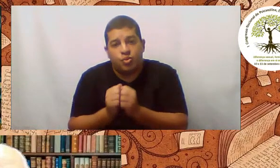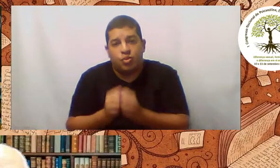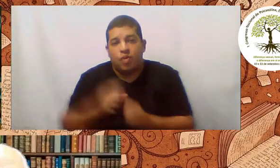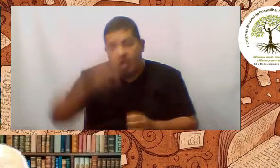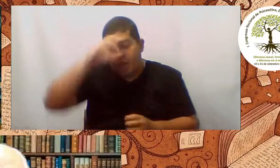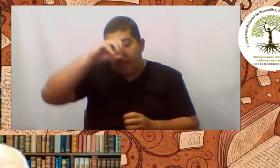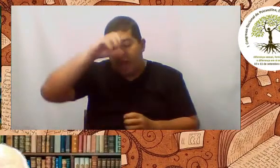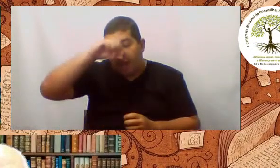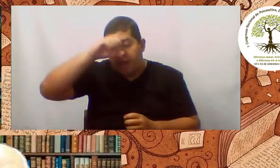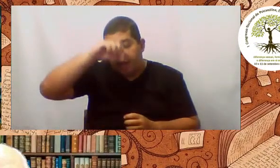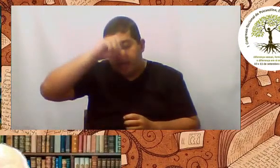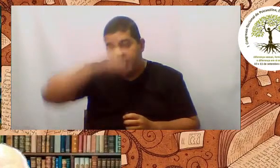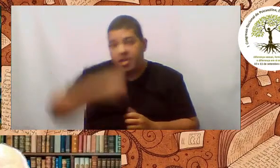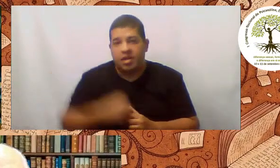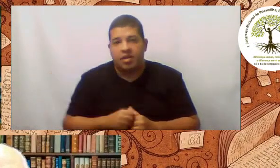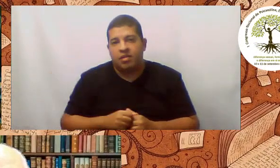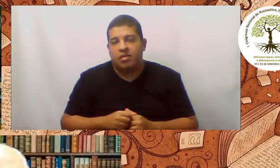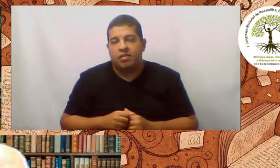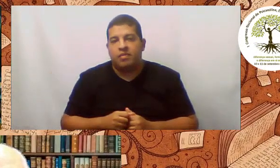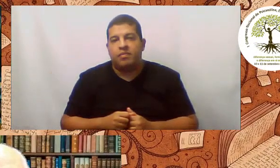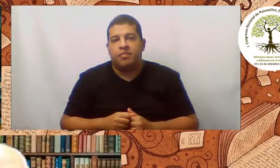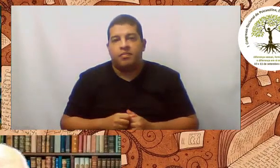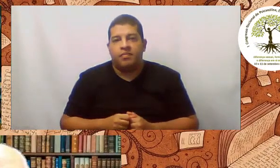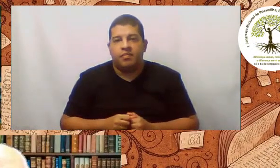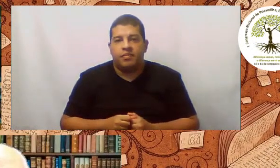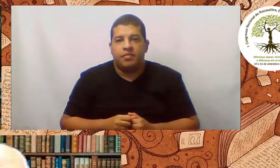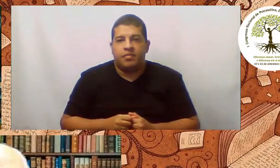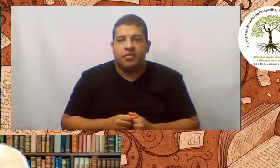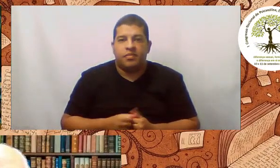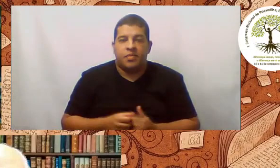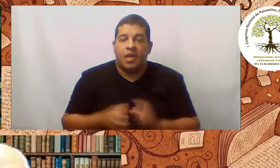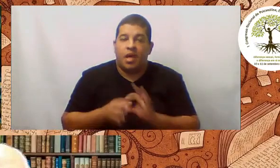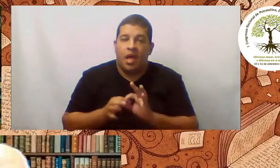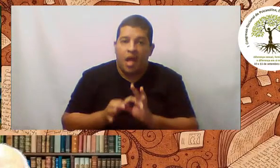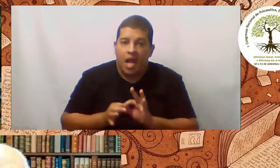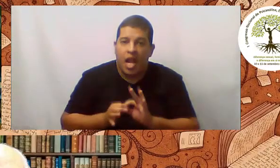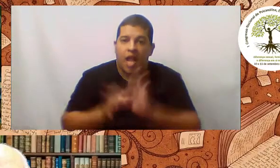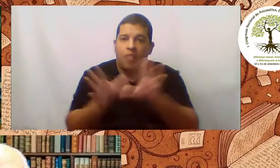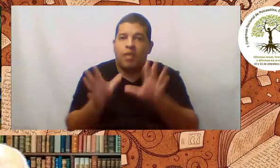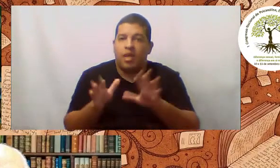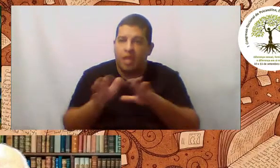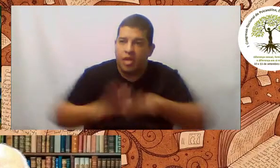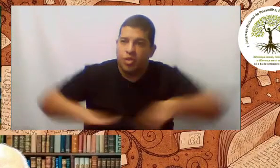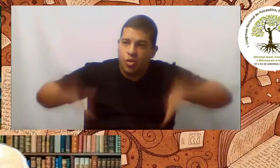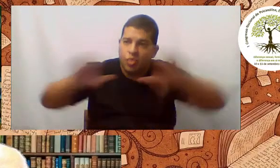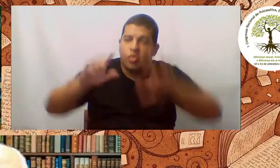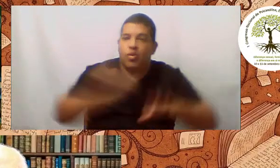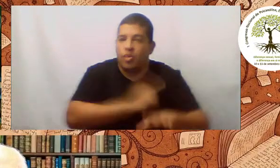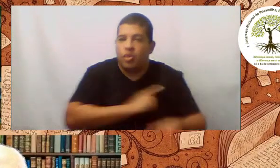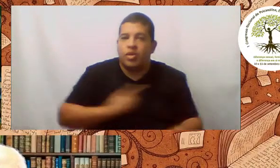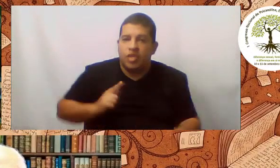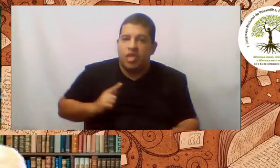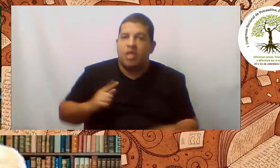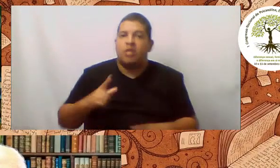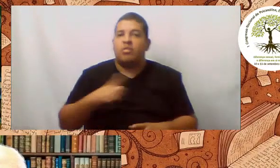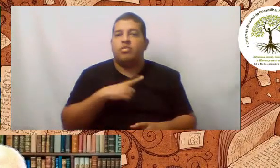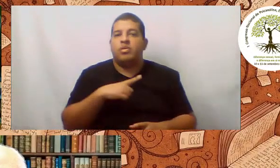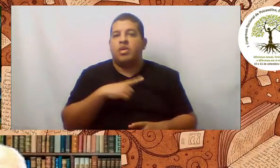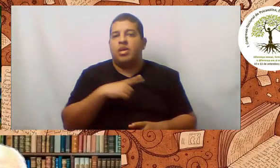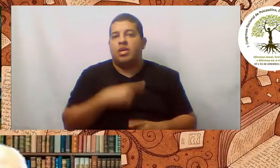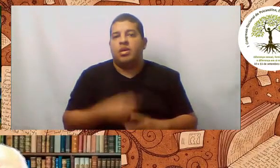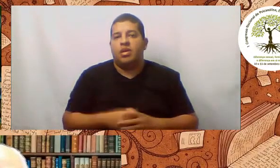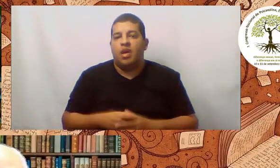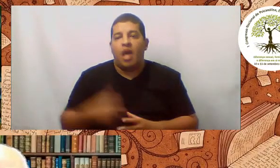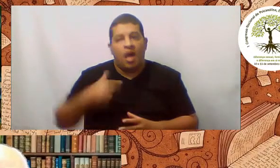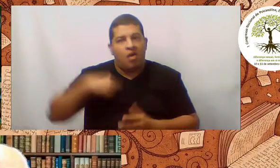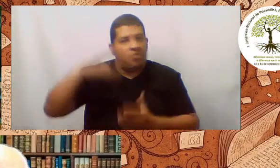efeitos metapsicológicos dessa maior liberdade das condições de gênero, né? Eu não